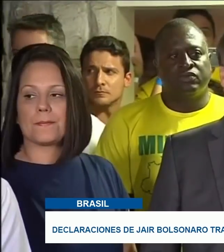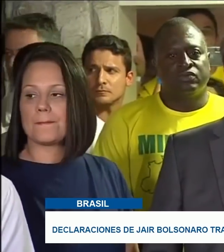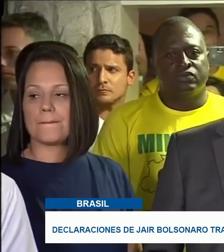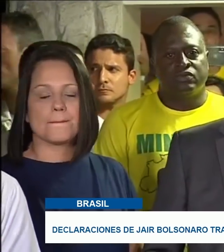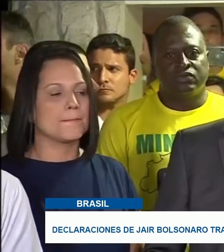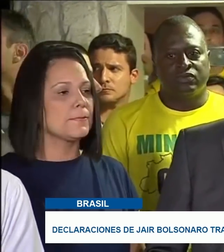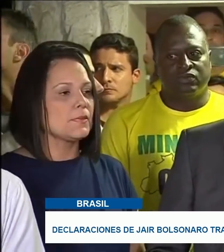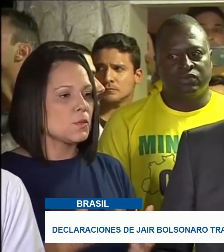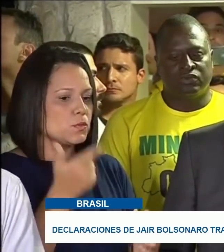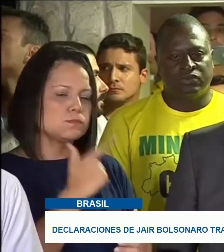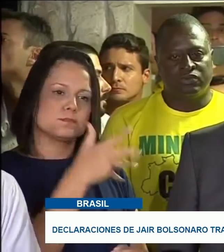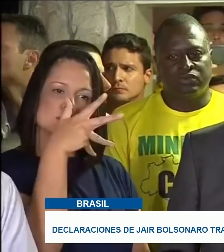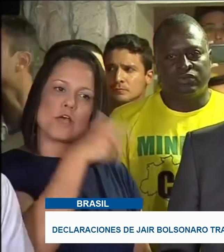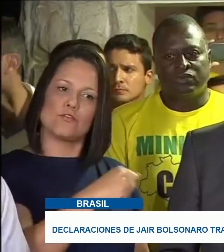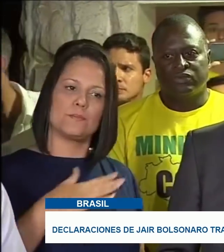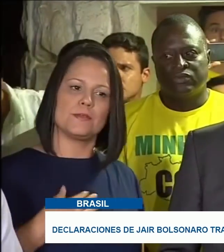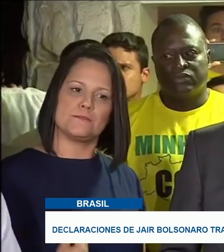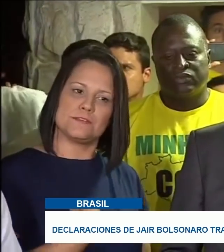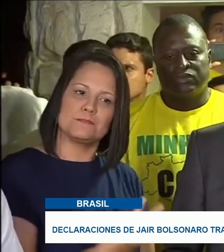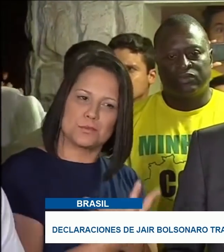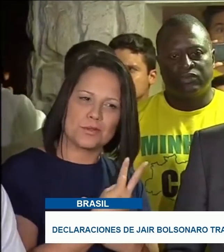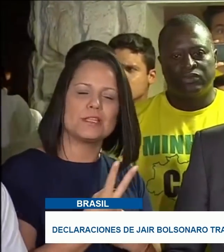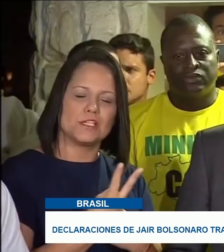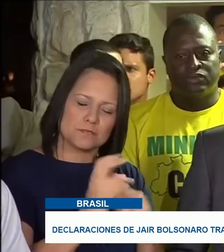los hombres y mujeres de Brasil